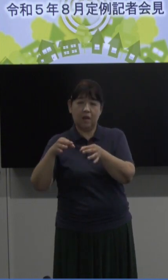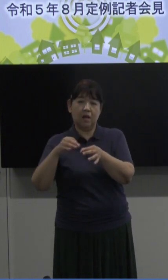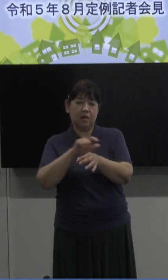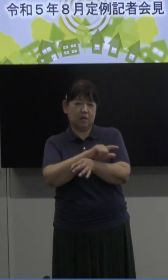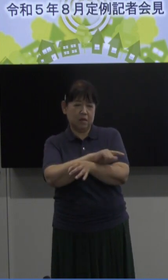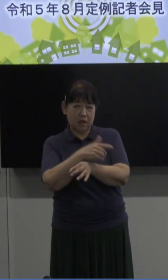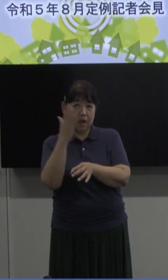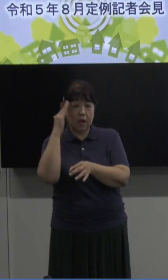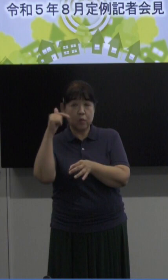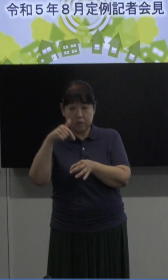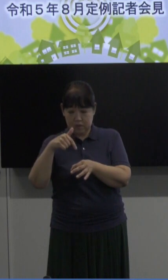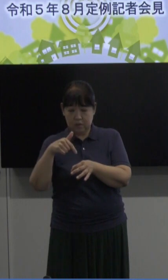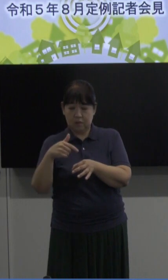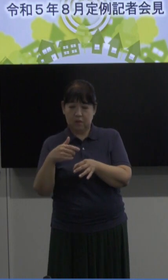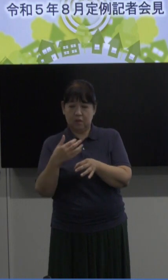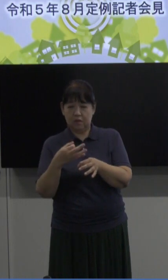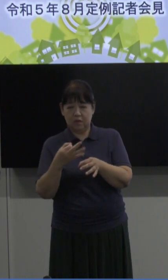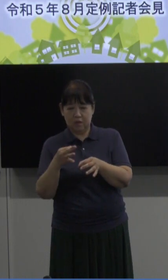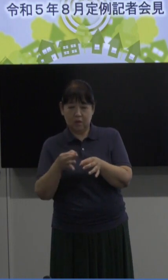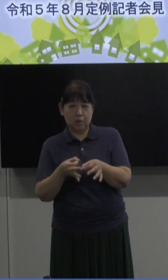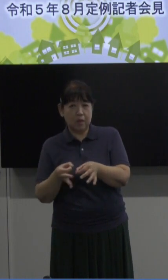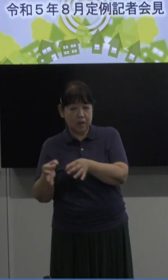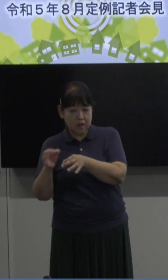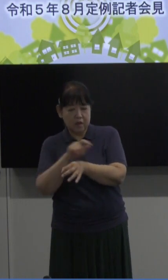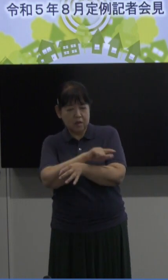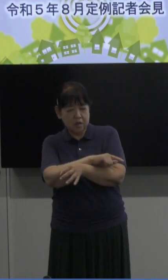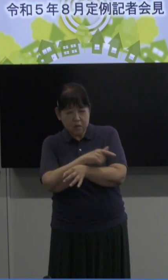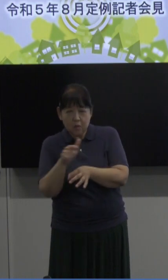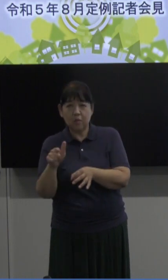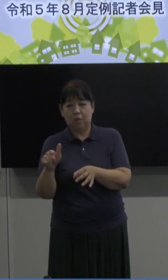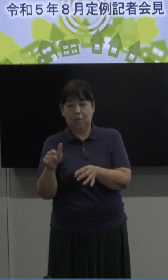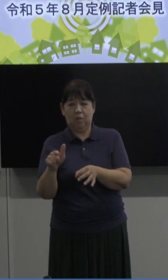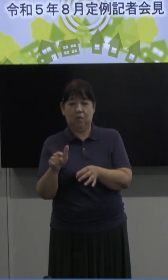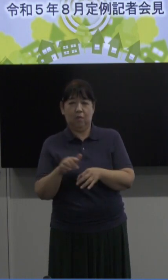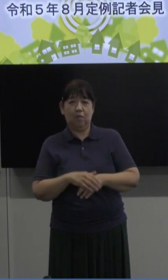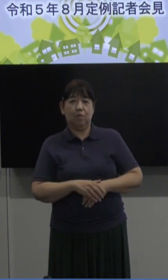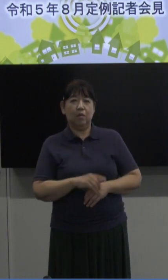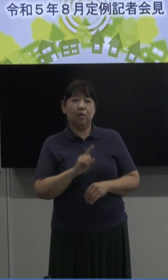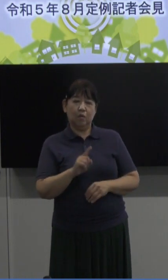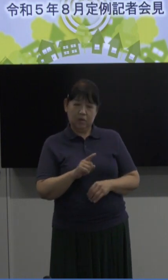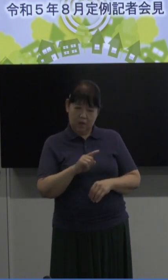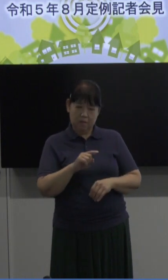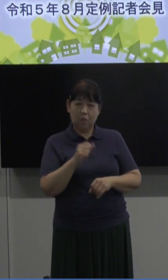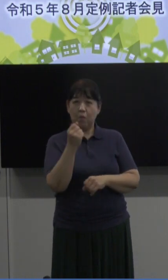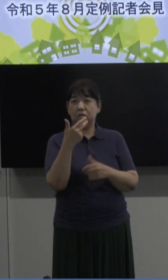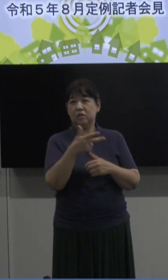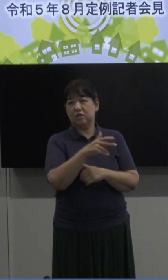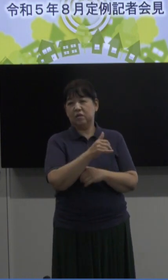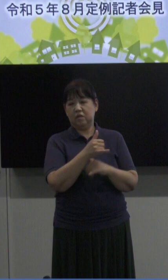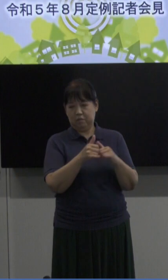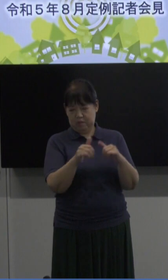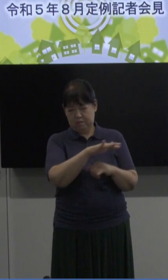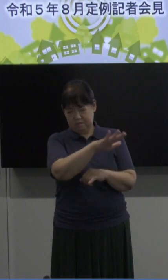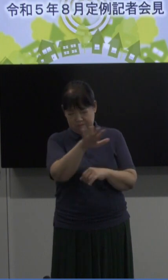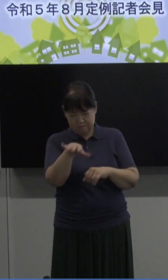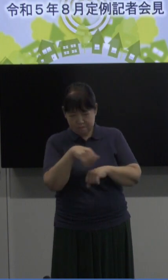民の皆様も大変ご苦労なされているというふうに思っておりますので、こういった形で分かりにくい点もあるかと